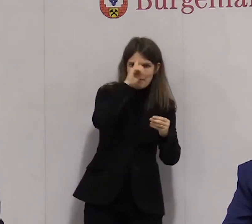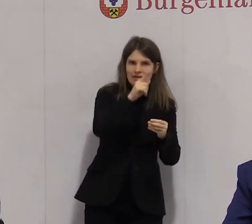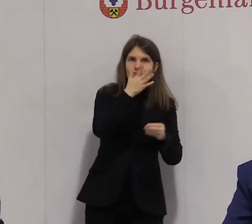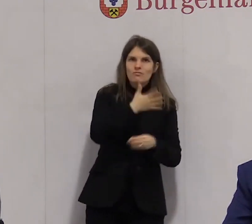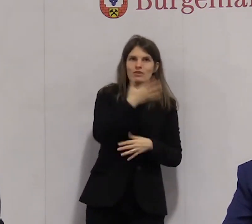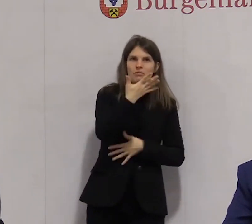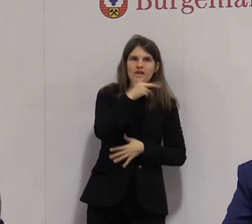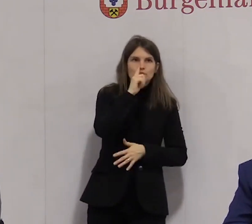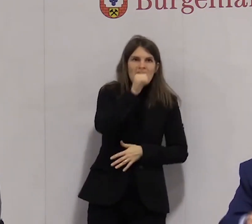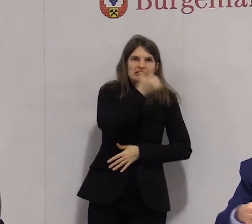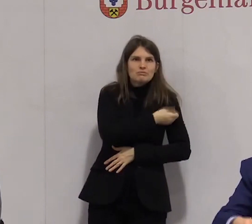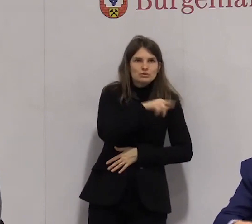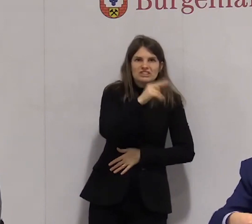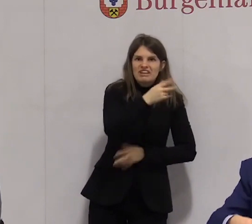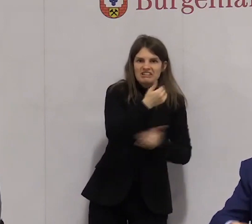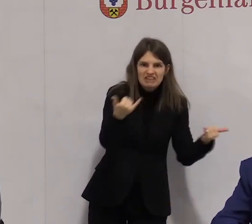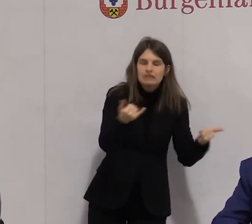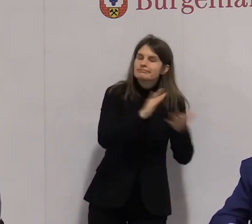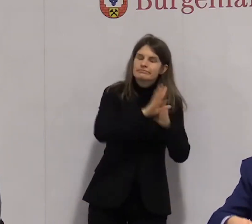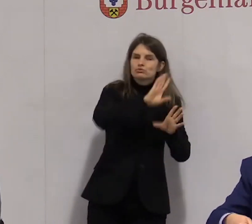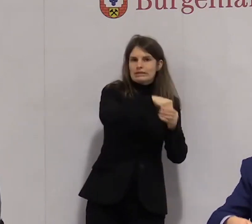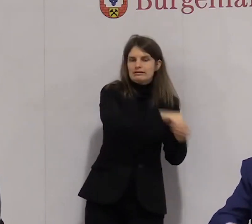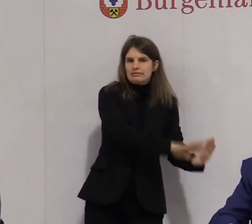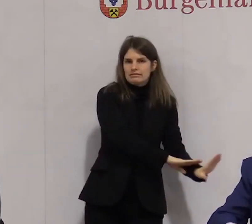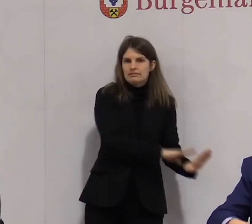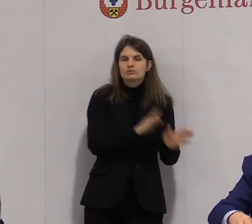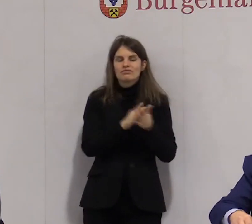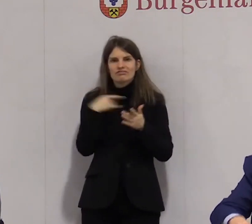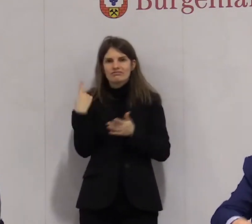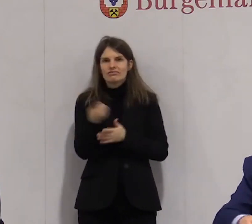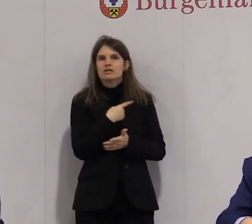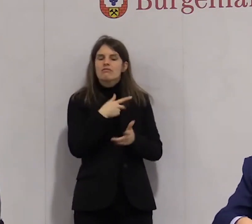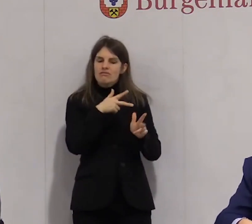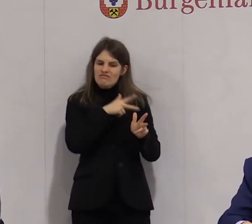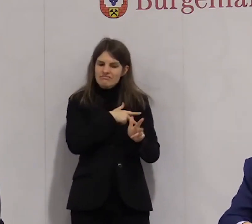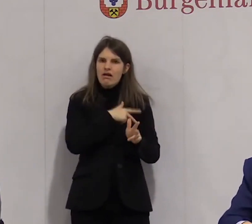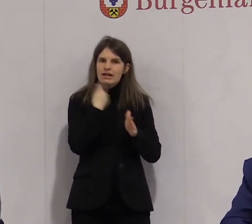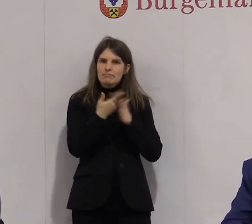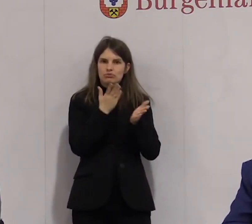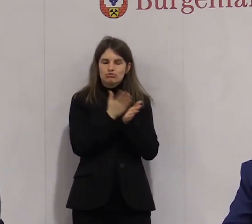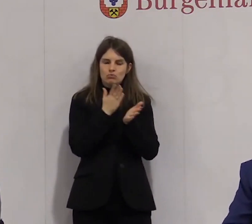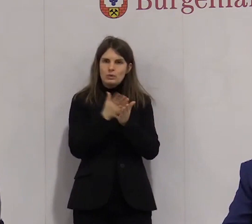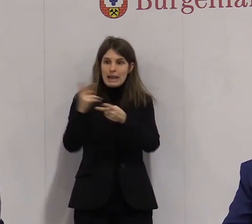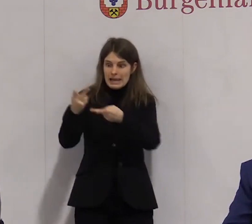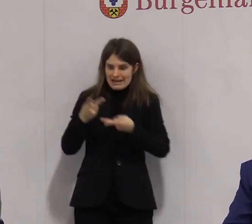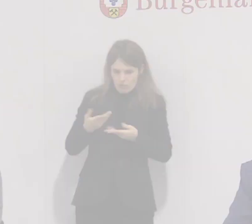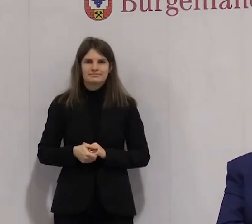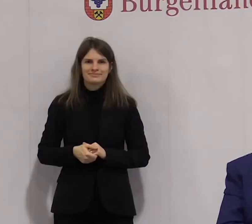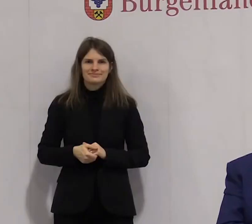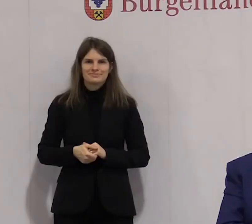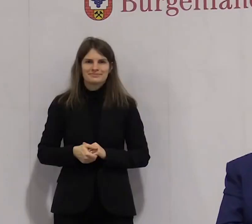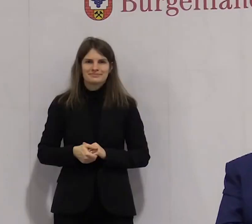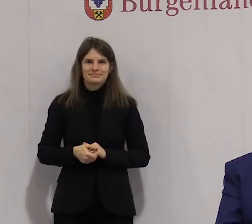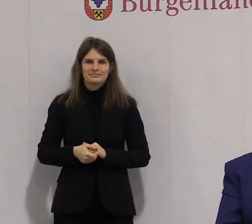zweitimpfung die halbe welt jemals zurück so dass jeder die zweite impfung auch sicher erhalten